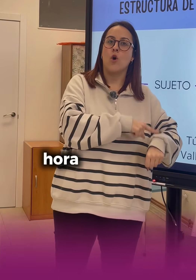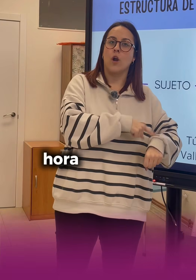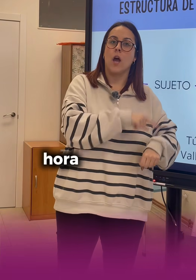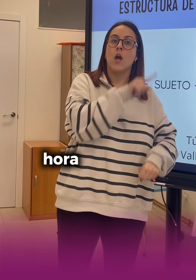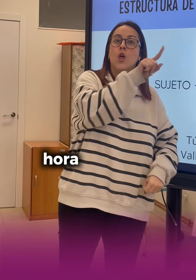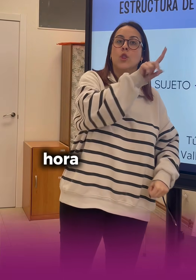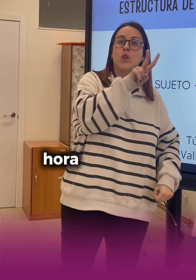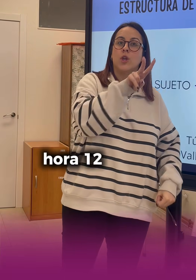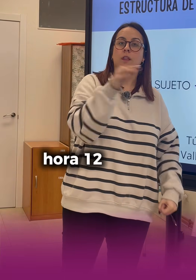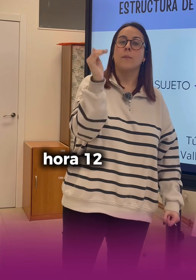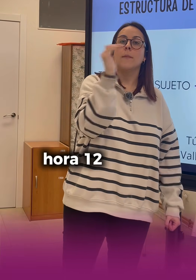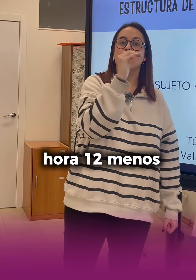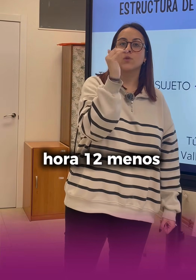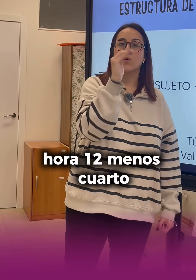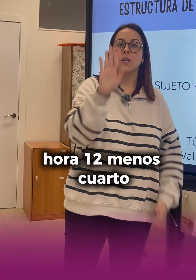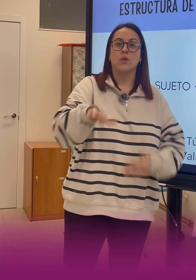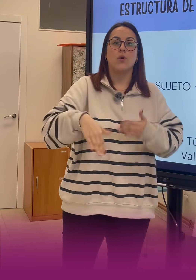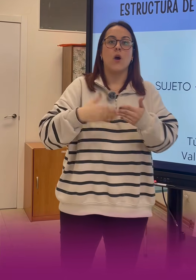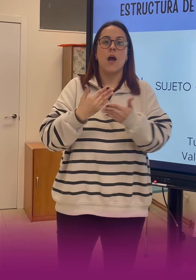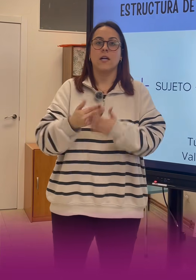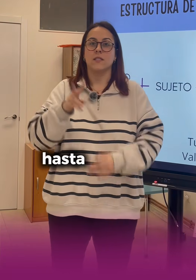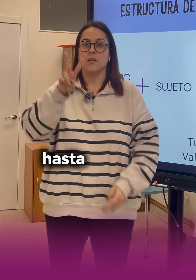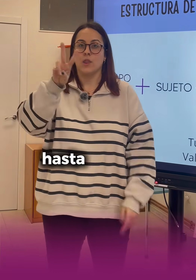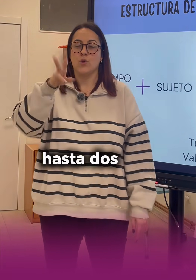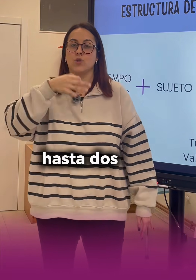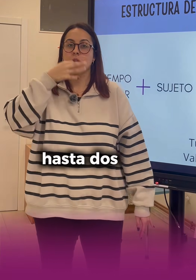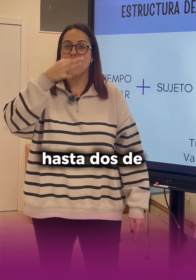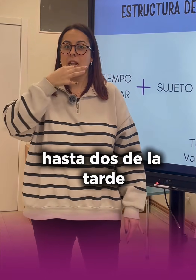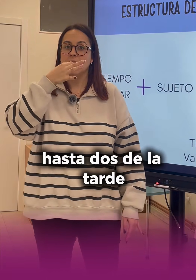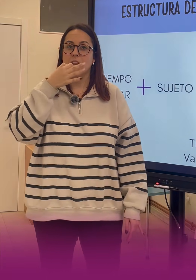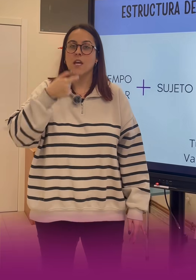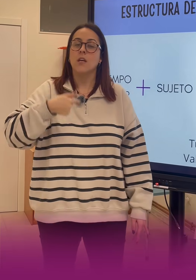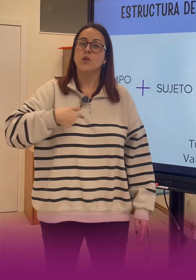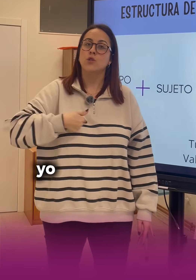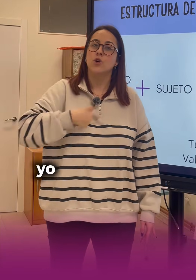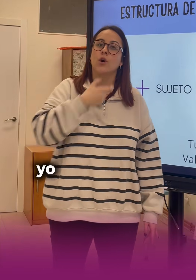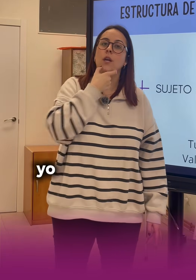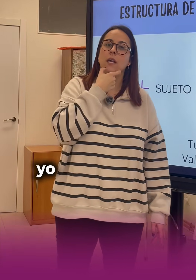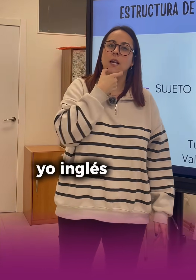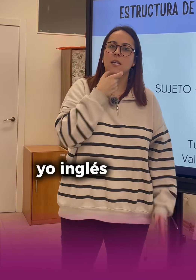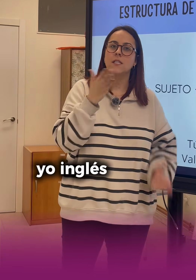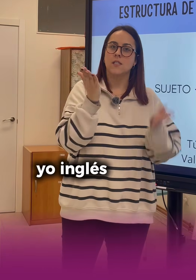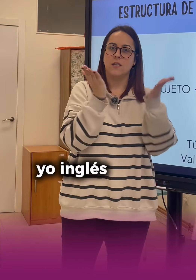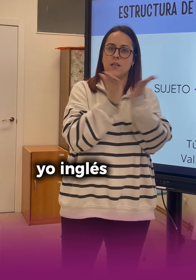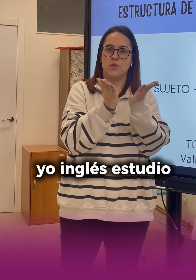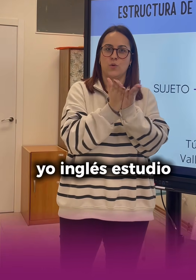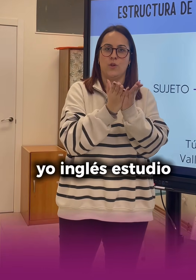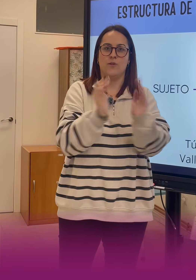hora 12 menos cuarto hasta 2 de la tarde, yo inglés estudio.